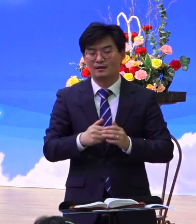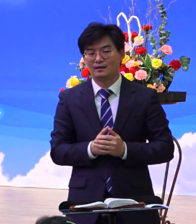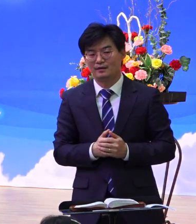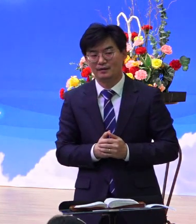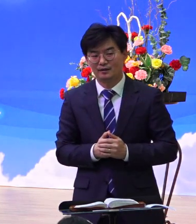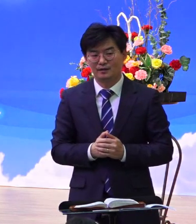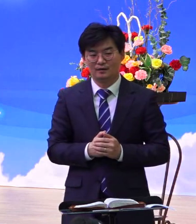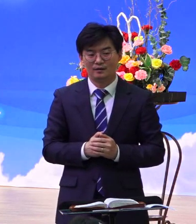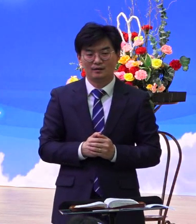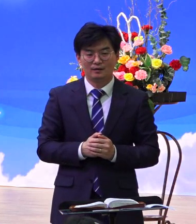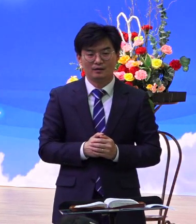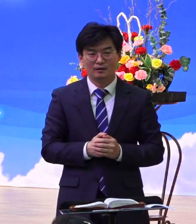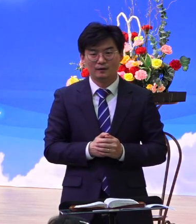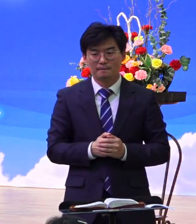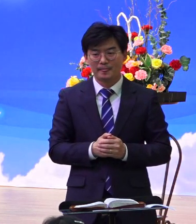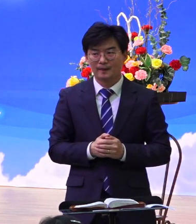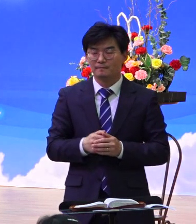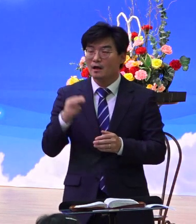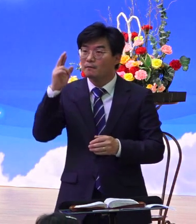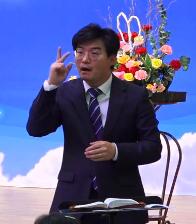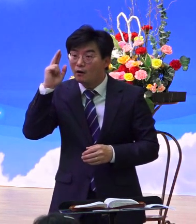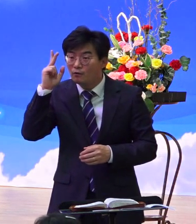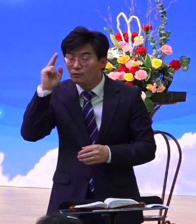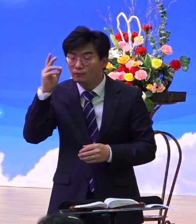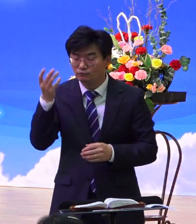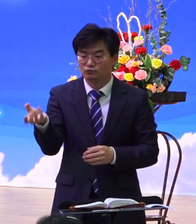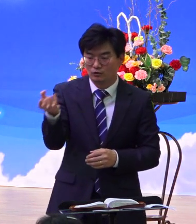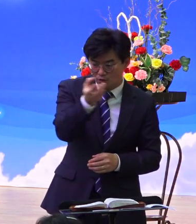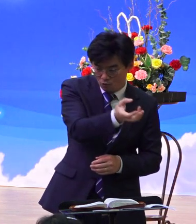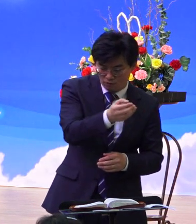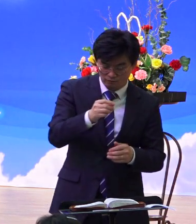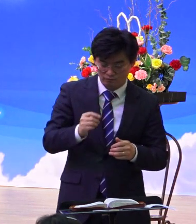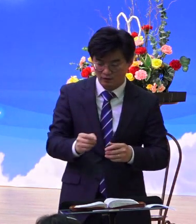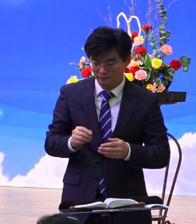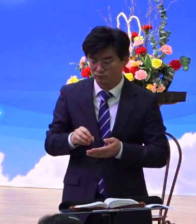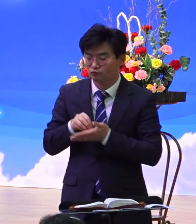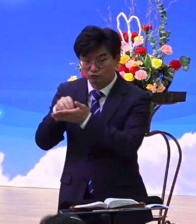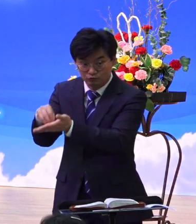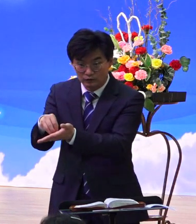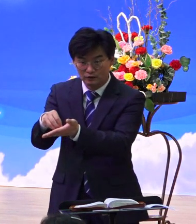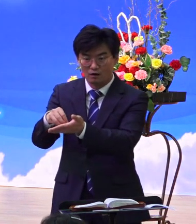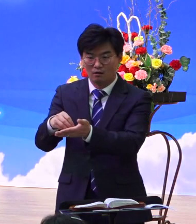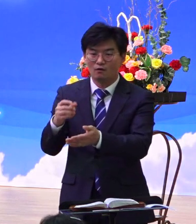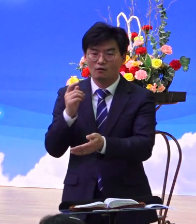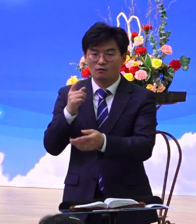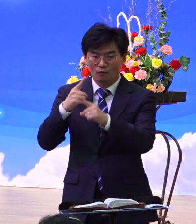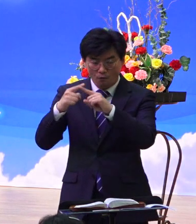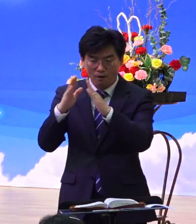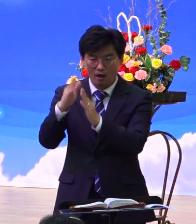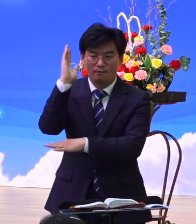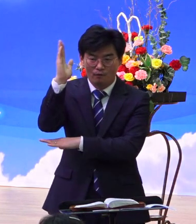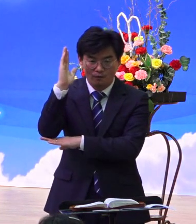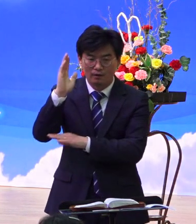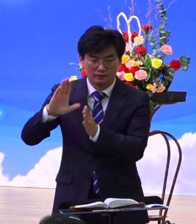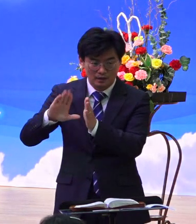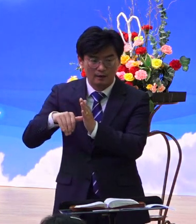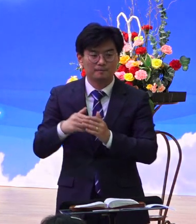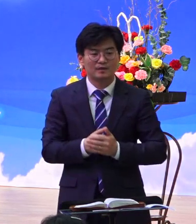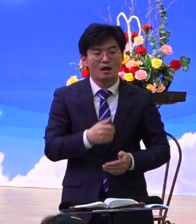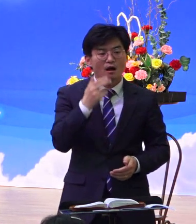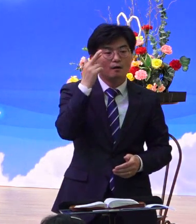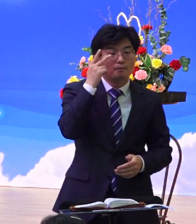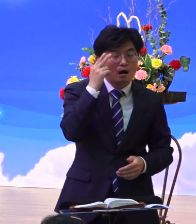않습니까? 그리고 디모데에게 에베소 교회를 맡겼습니다. 그리고 전도여행을 떠났는데, 이 바울이 인생의 노년이 다가올